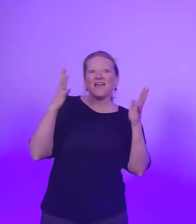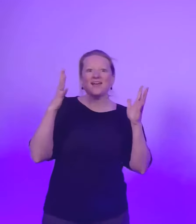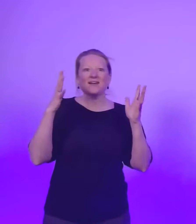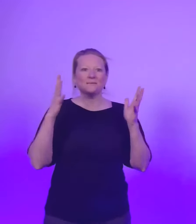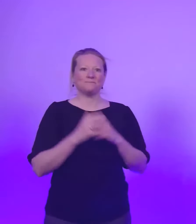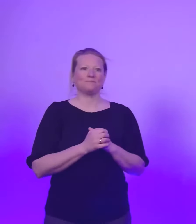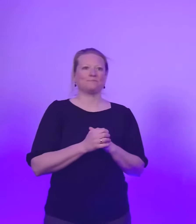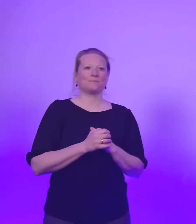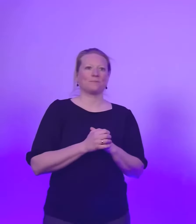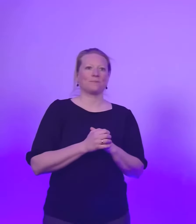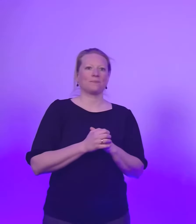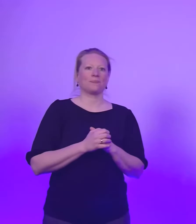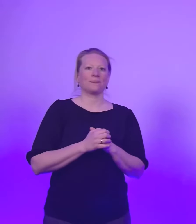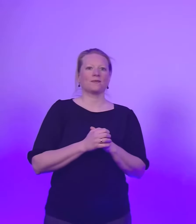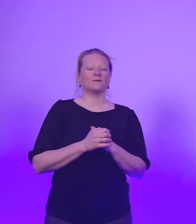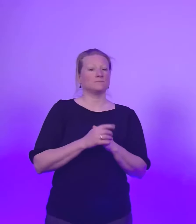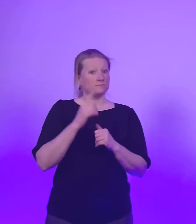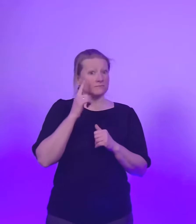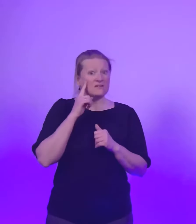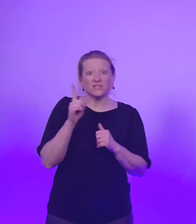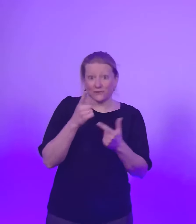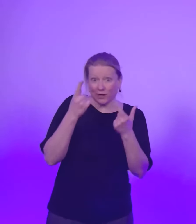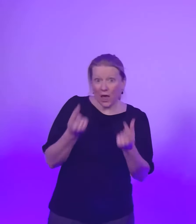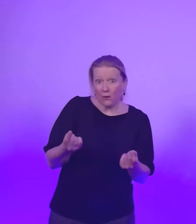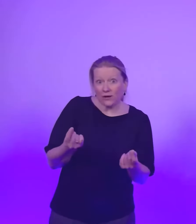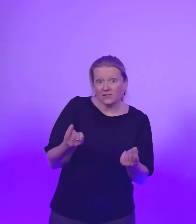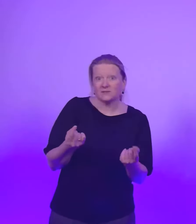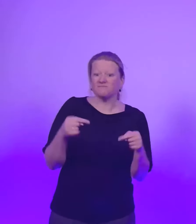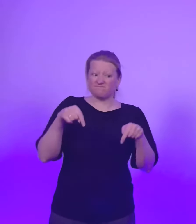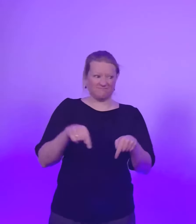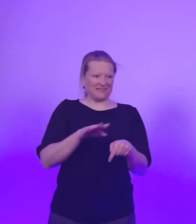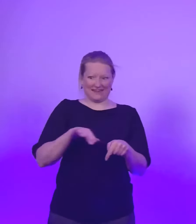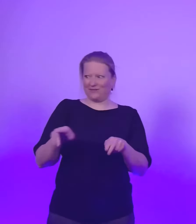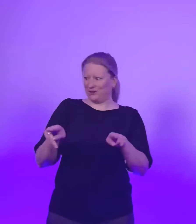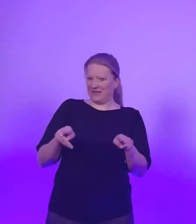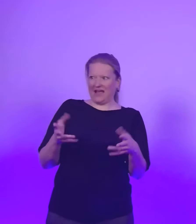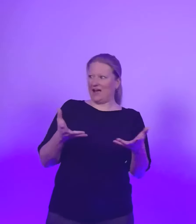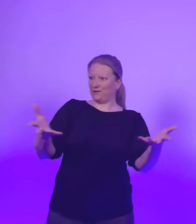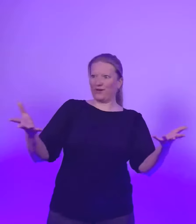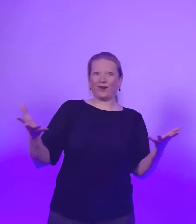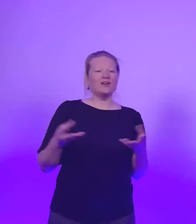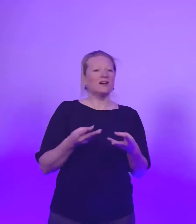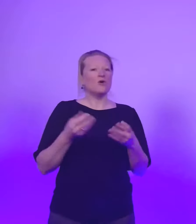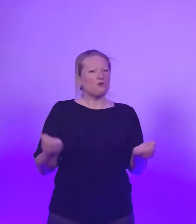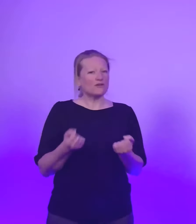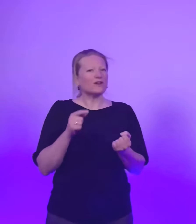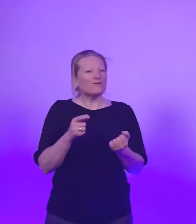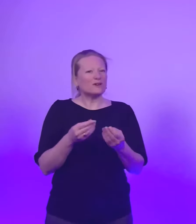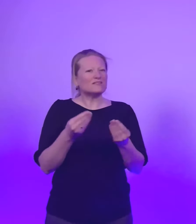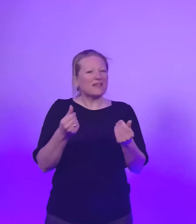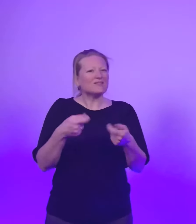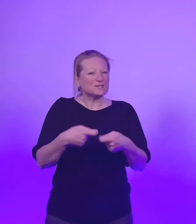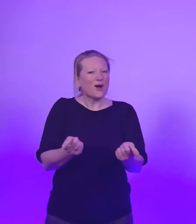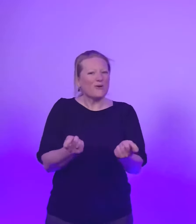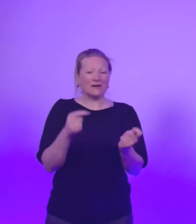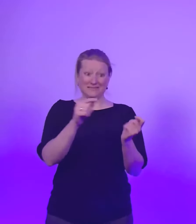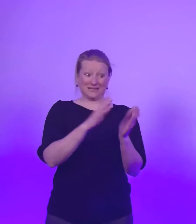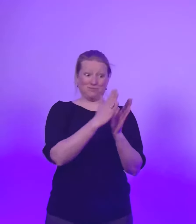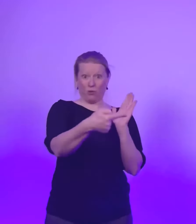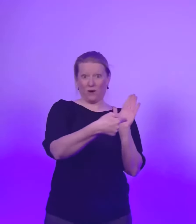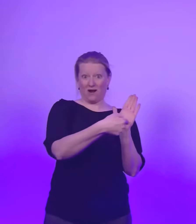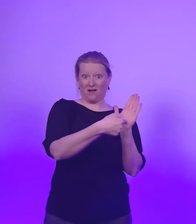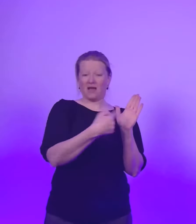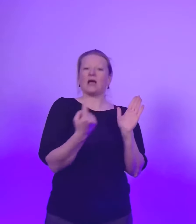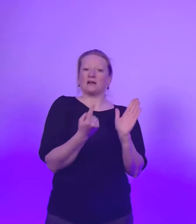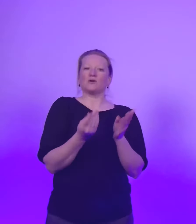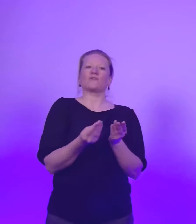Yes! Weet je wat zo leuk is? Nou? We zijn natuurlijk nu in het kindertheater en voor de talentshow aan het oefenen. En dit boekje gaat ook over